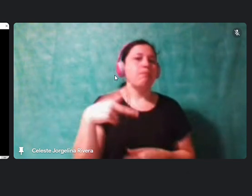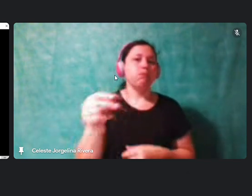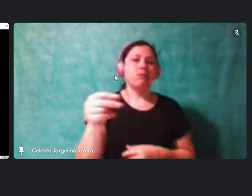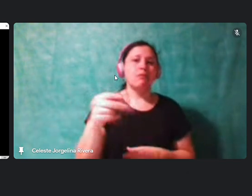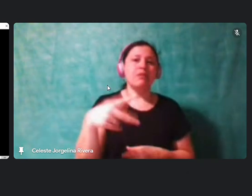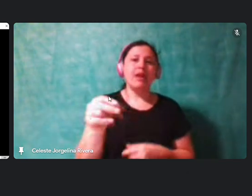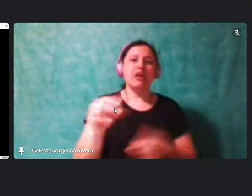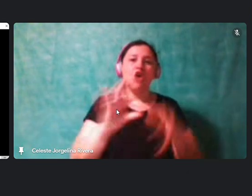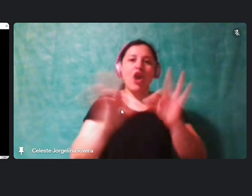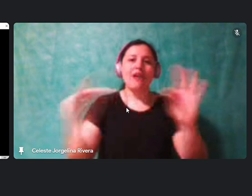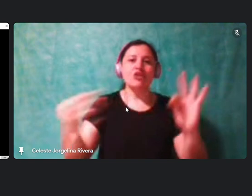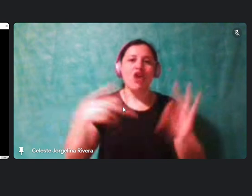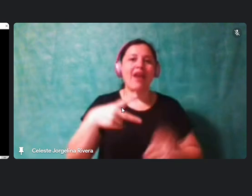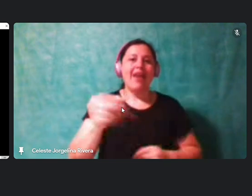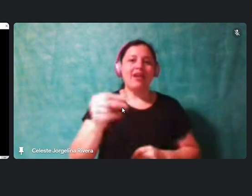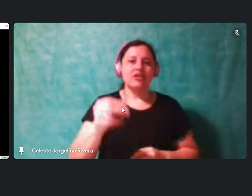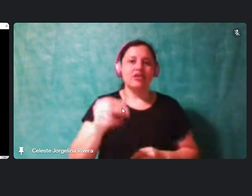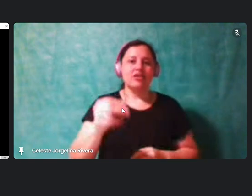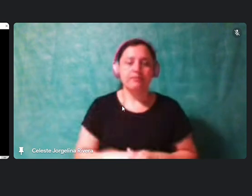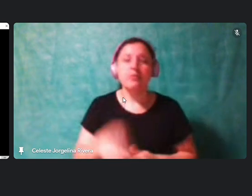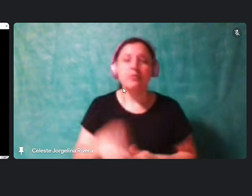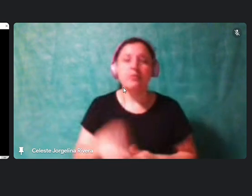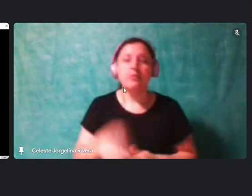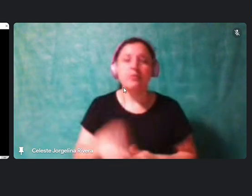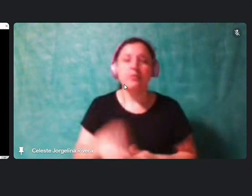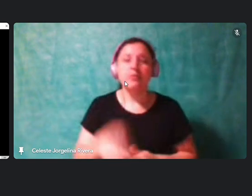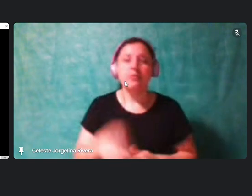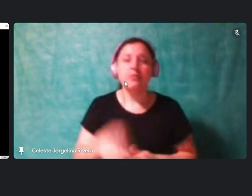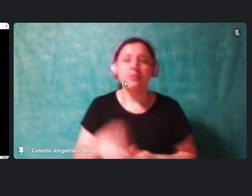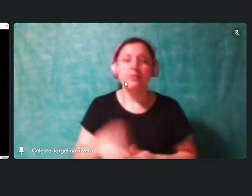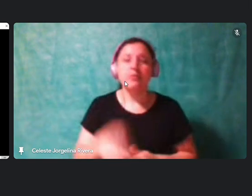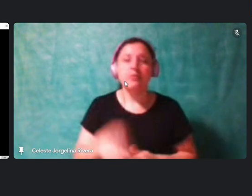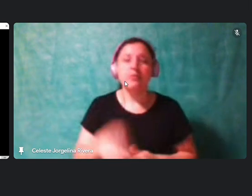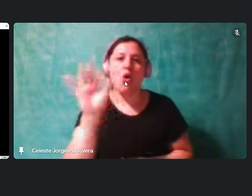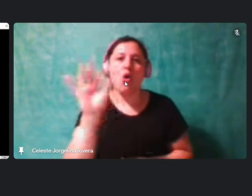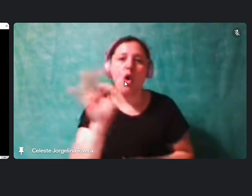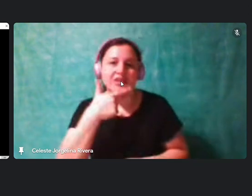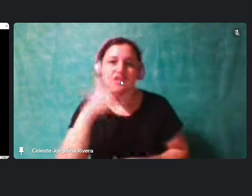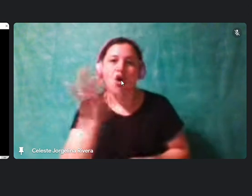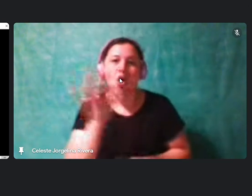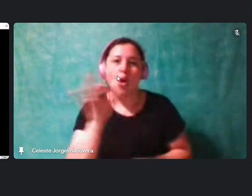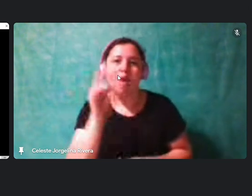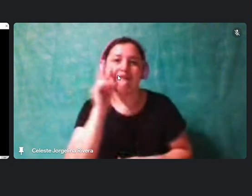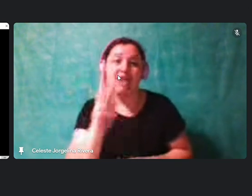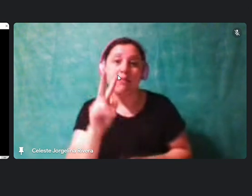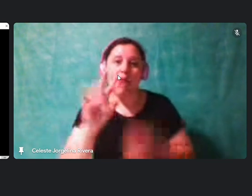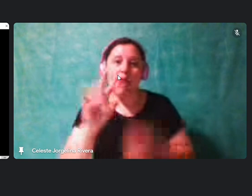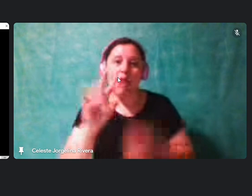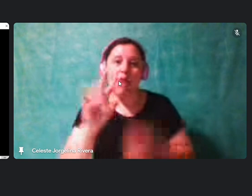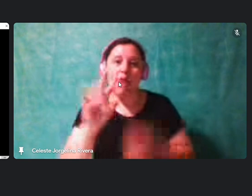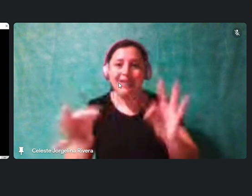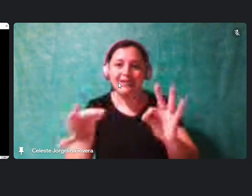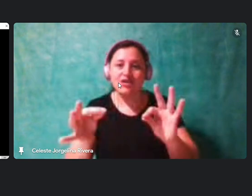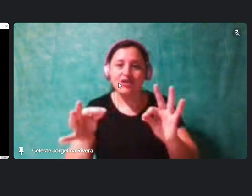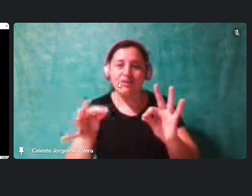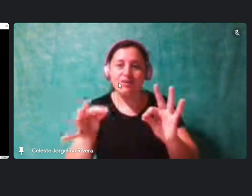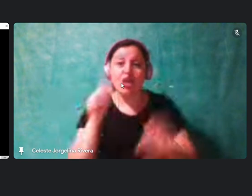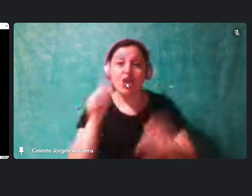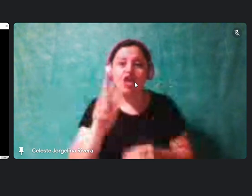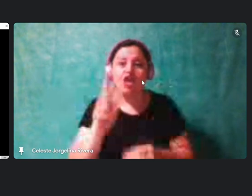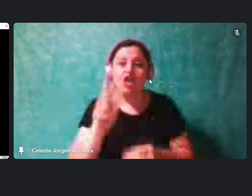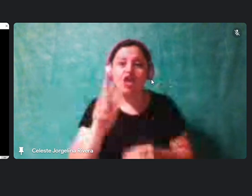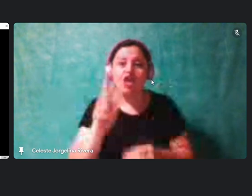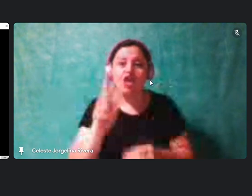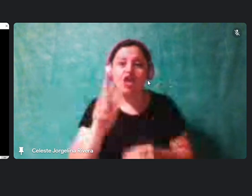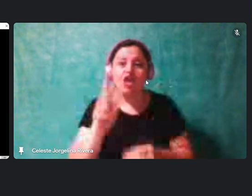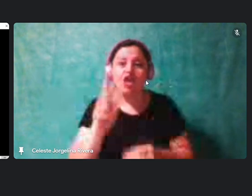do, el does o el did, seguido de not, no lo voy a traducir, pero voy a